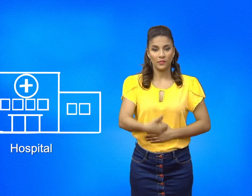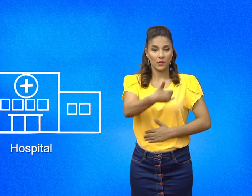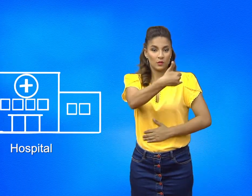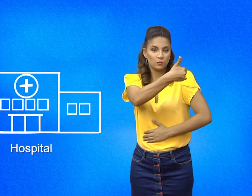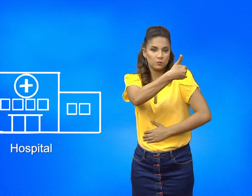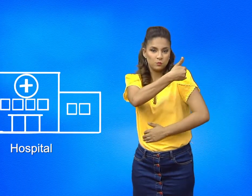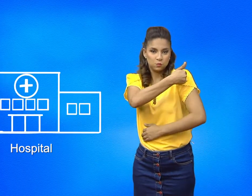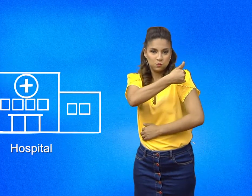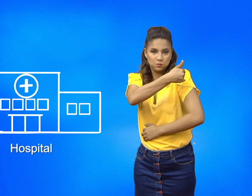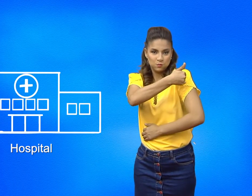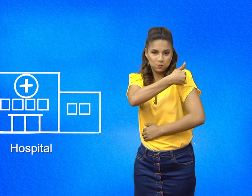hospital